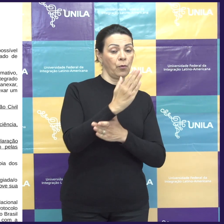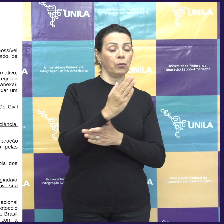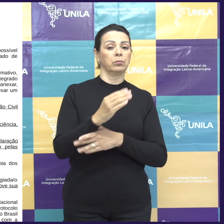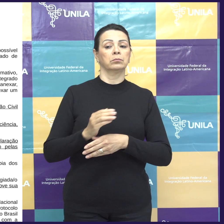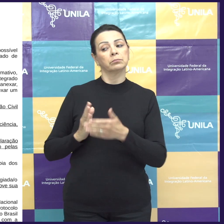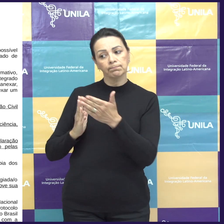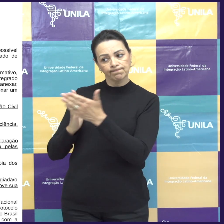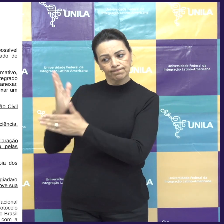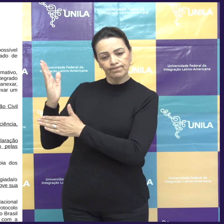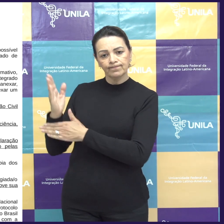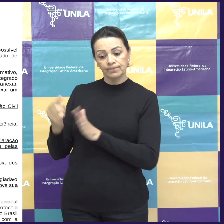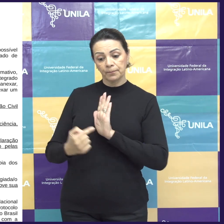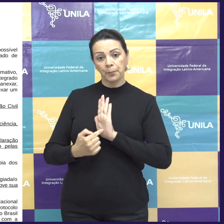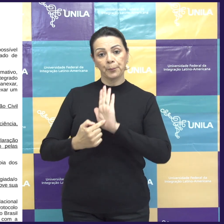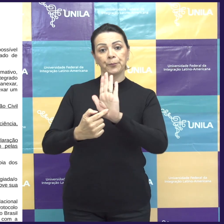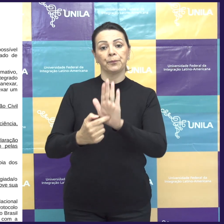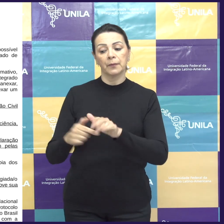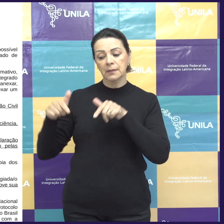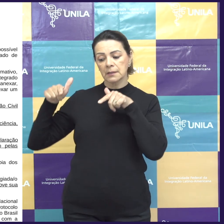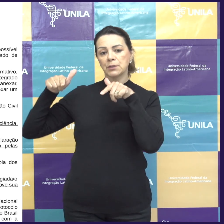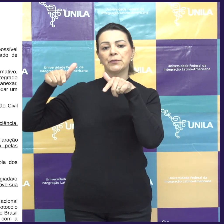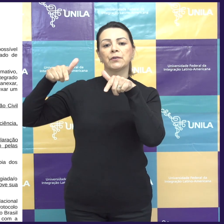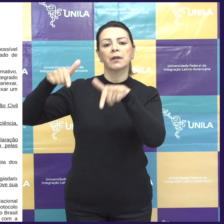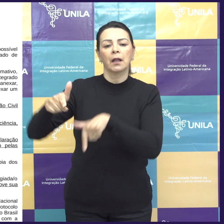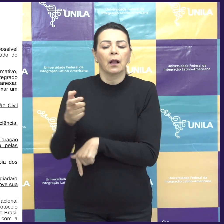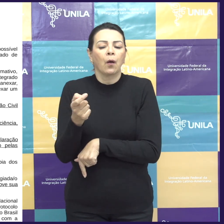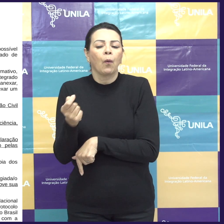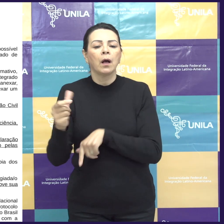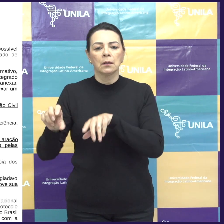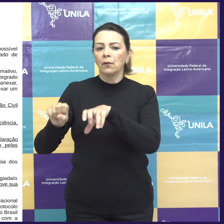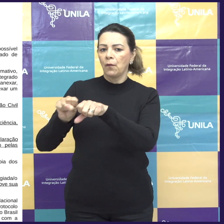aprovado que apresentou certificado de possível conclusão de curso,